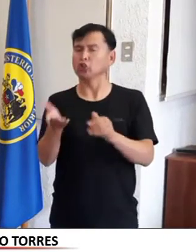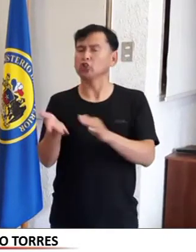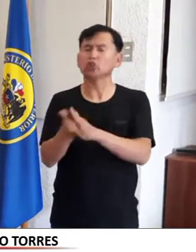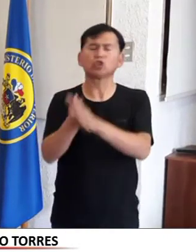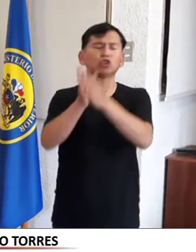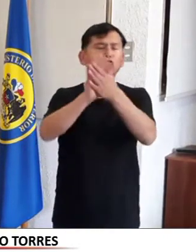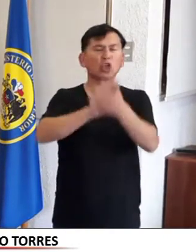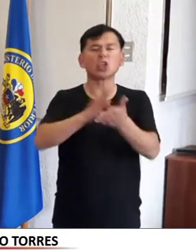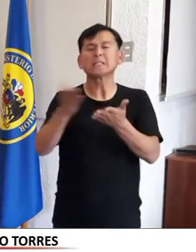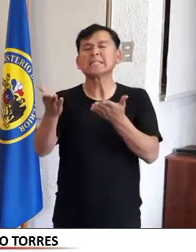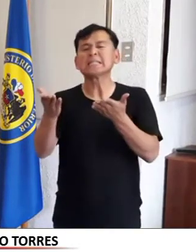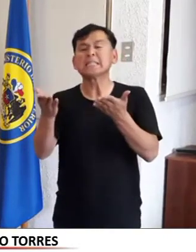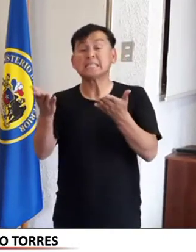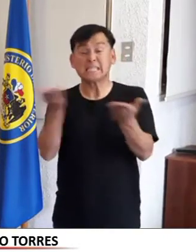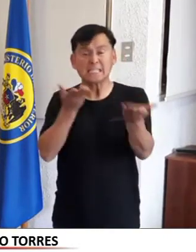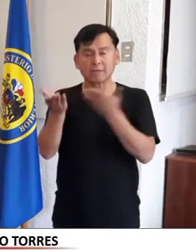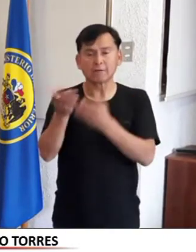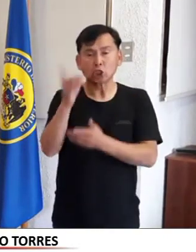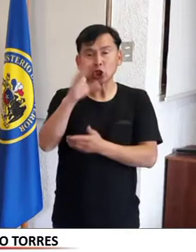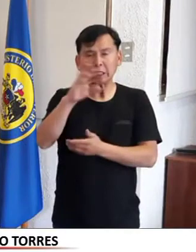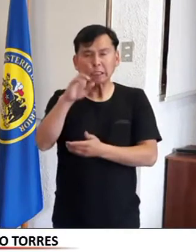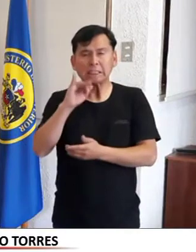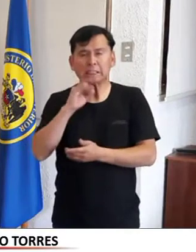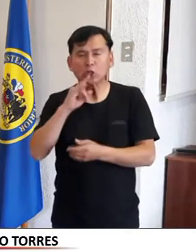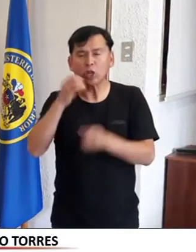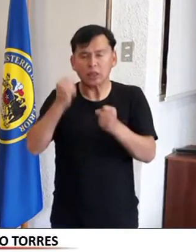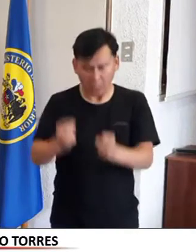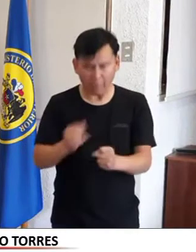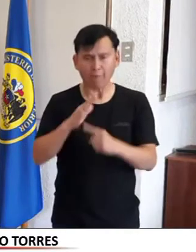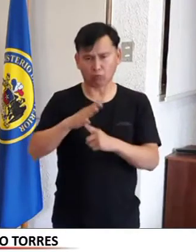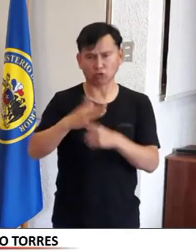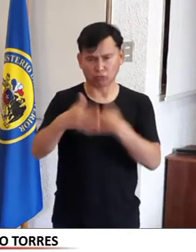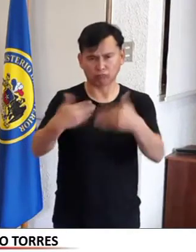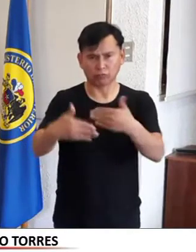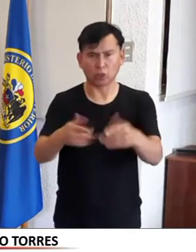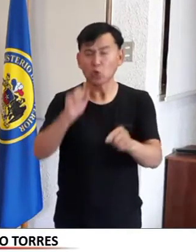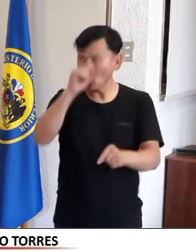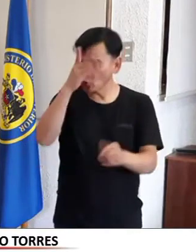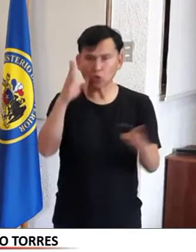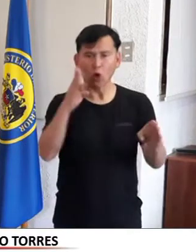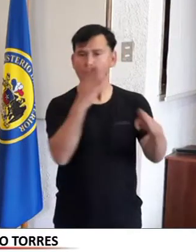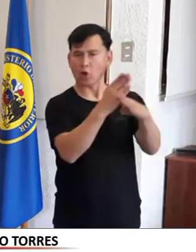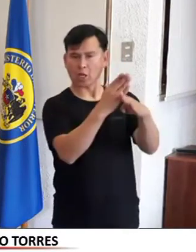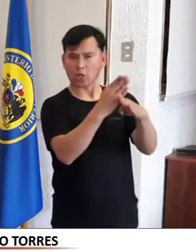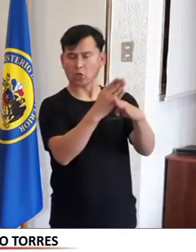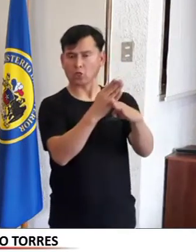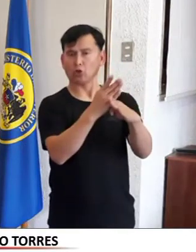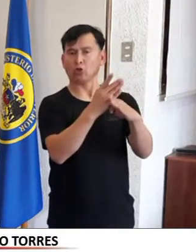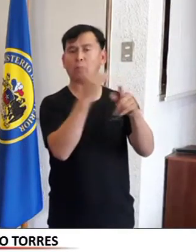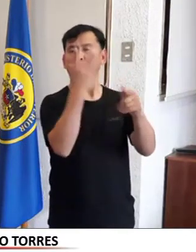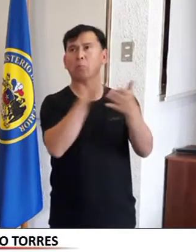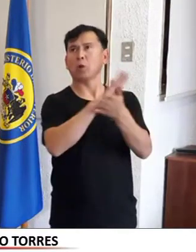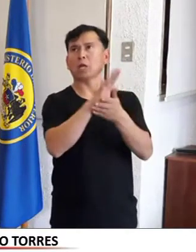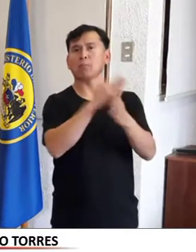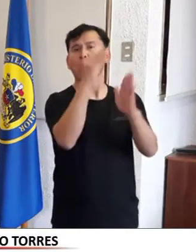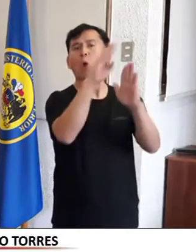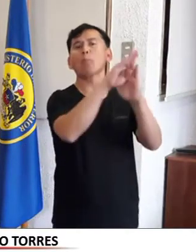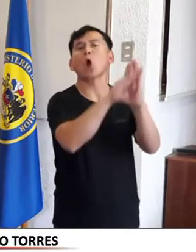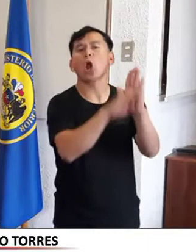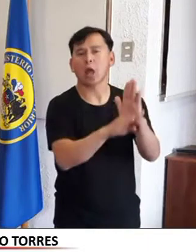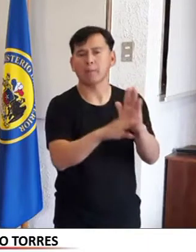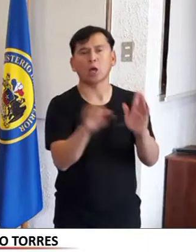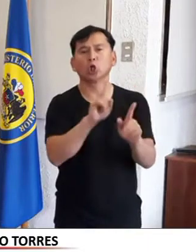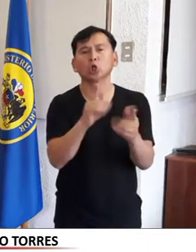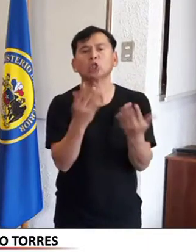críticos deben seguir funcionando de manera óptima. Lo único que está bloqueado es todo lo programado, es todo lo que no